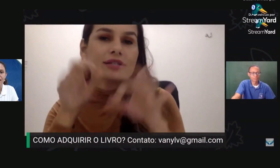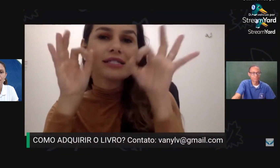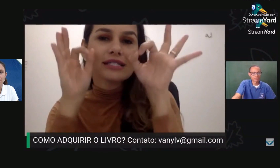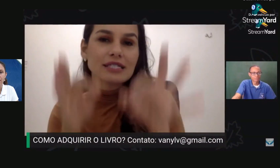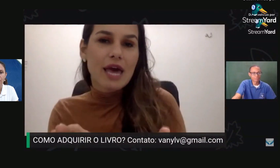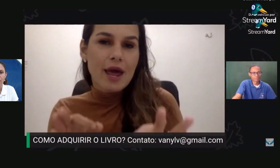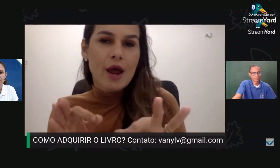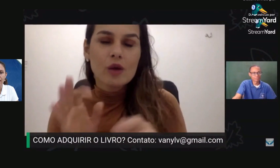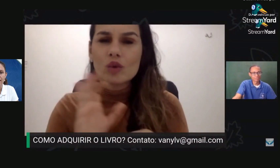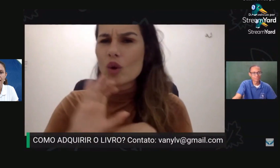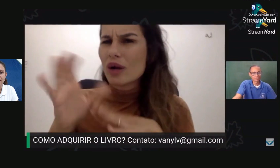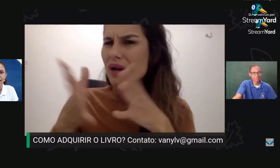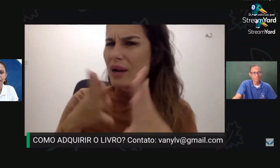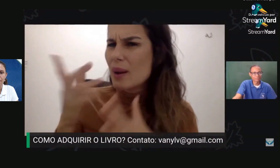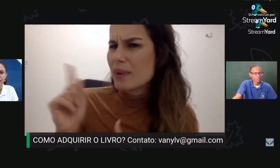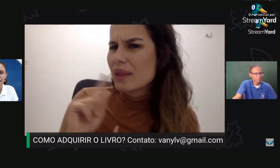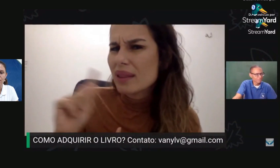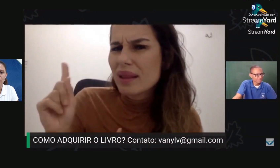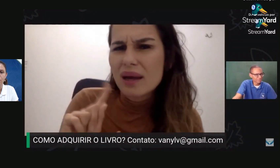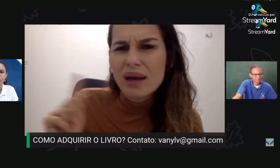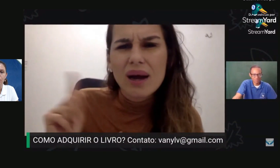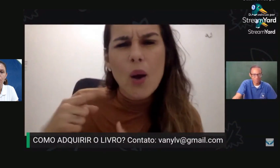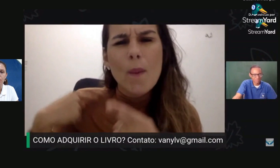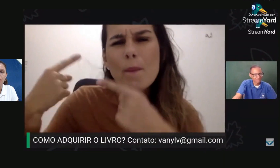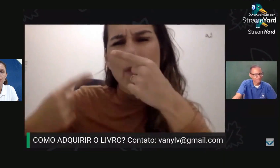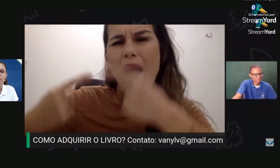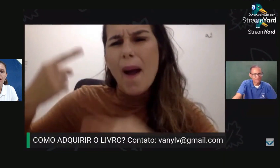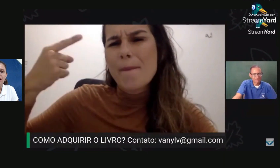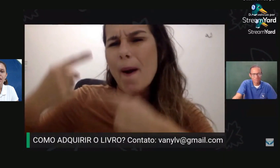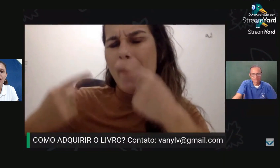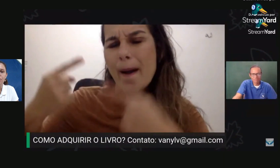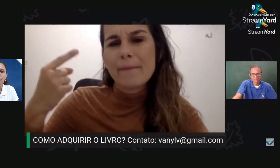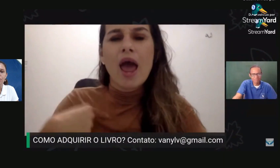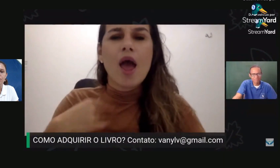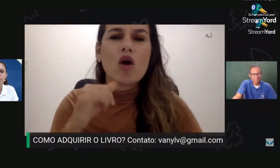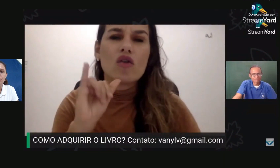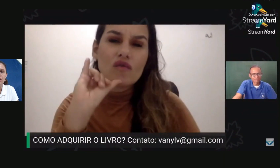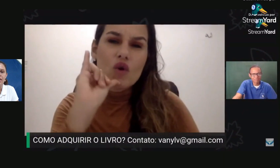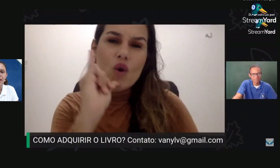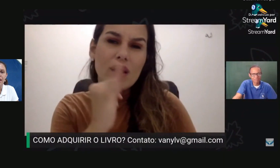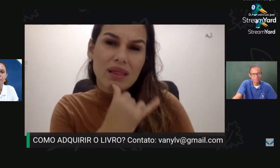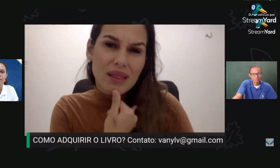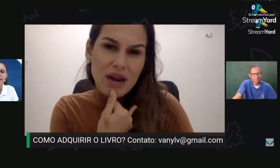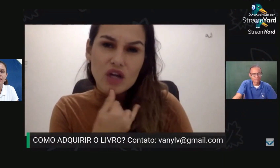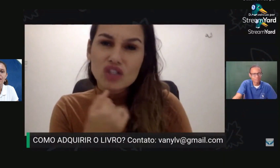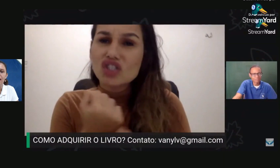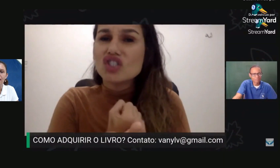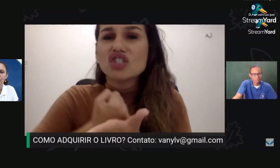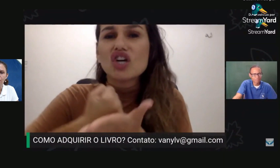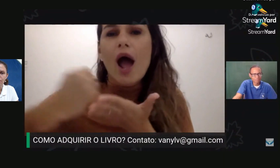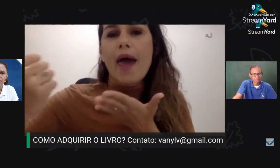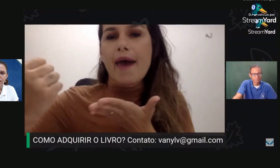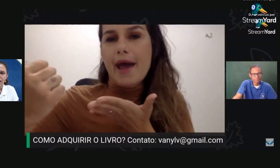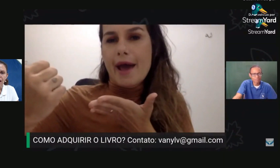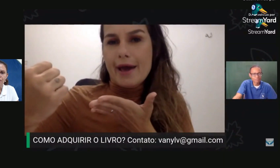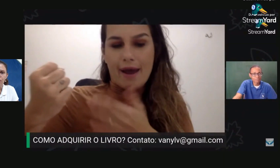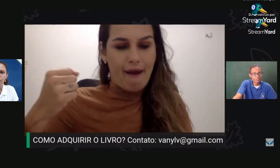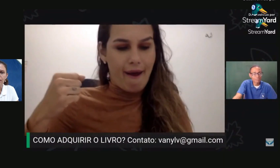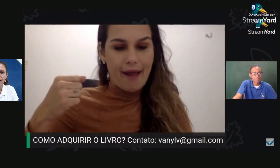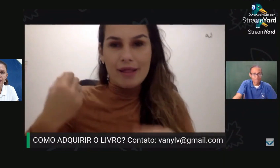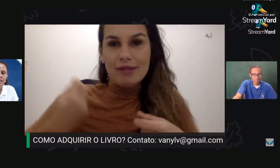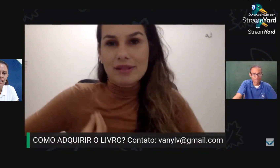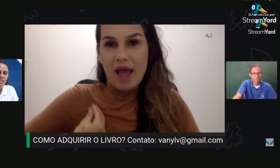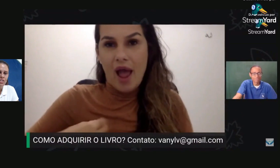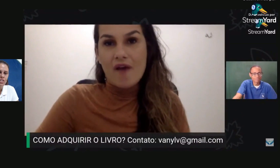Ela explicou, né, exatamente sobre o curso, que era um curso de Libras, e aí